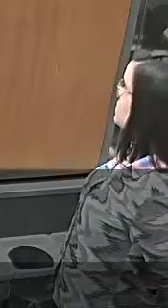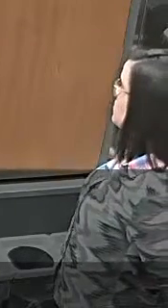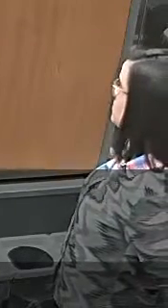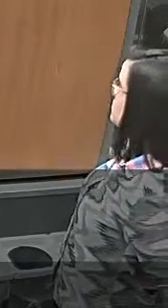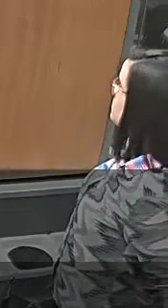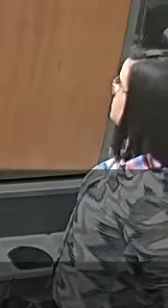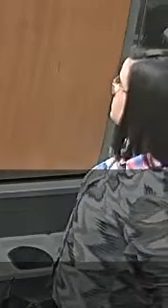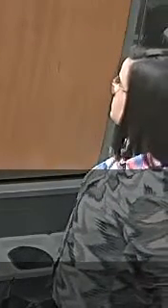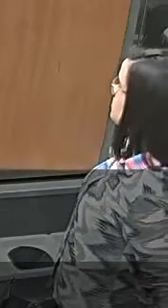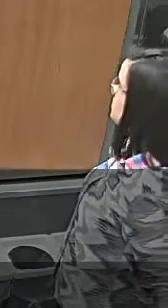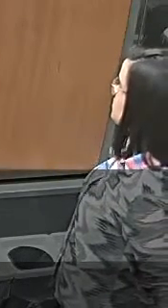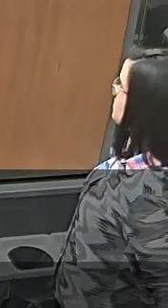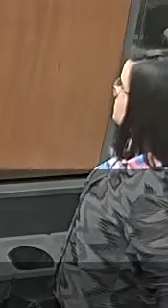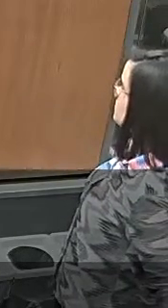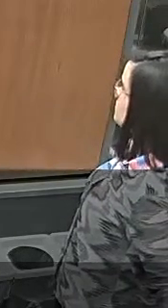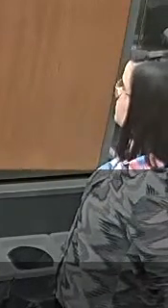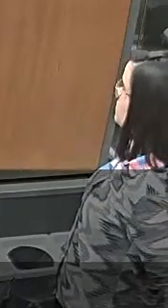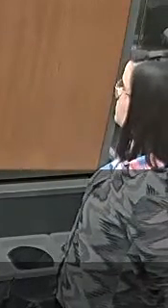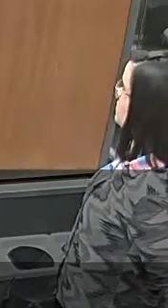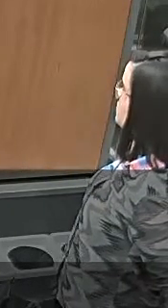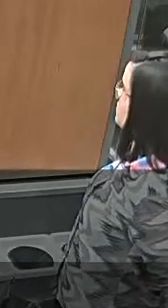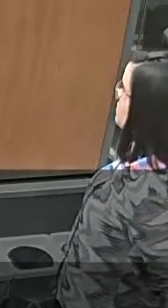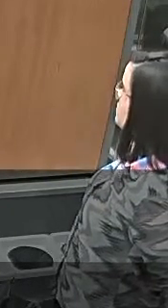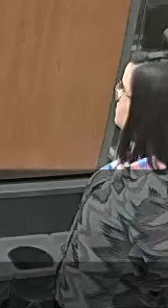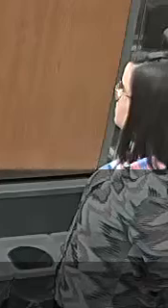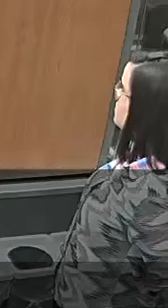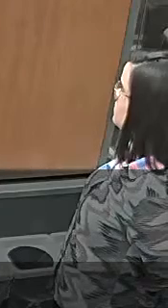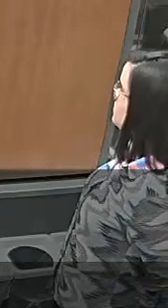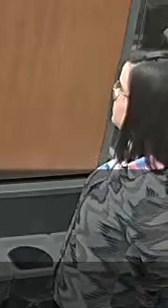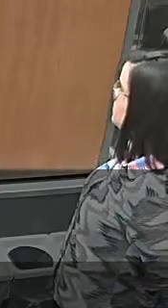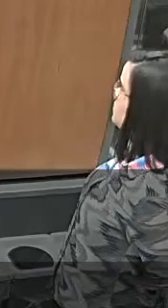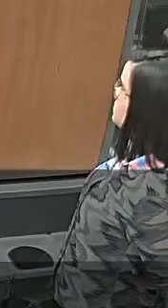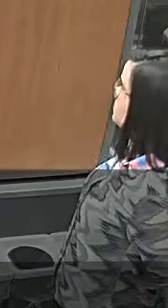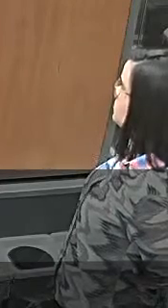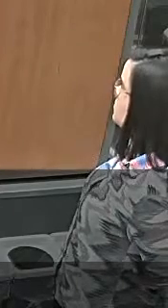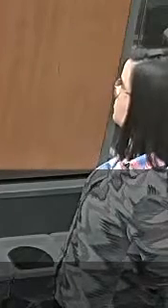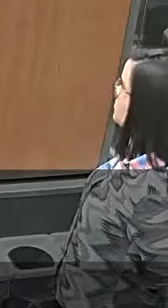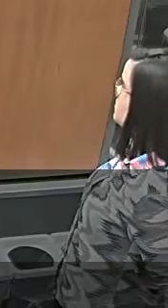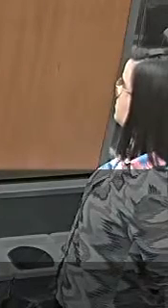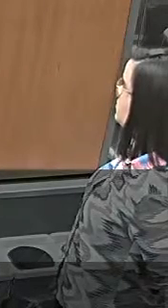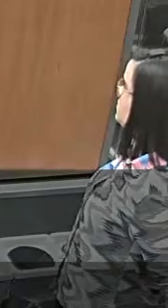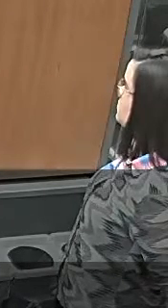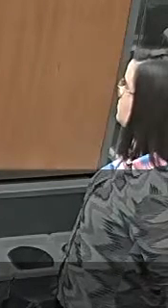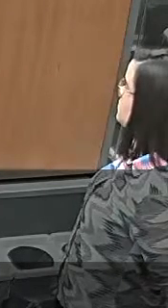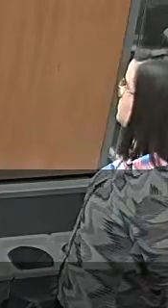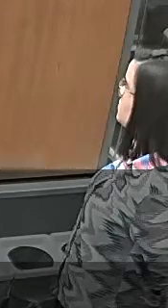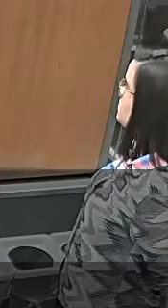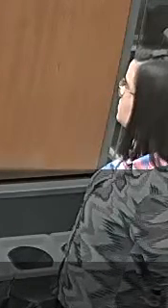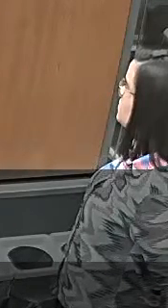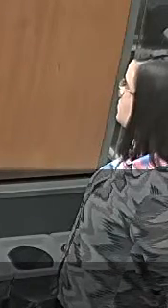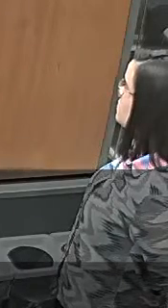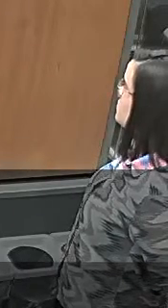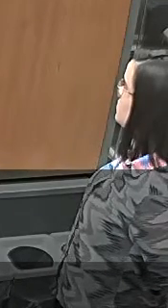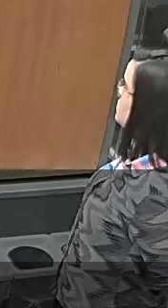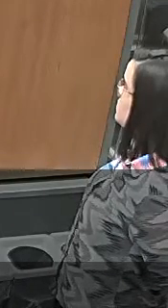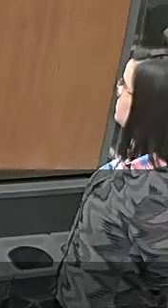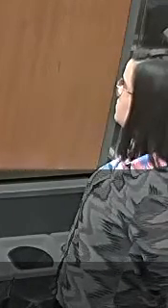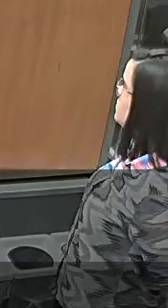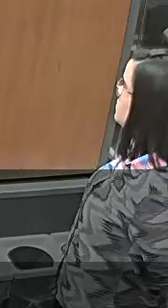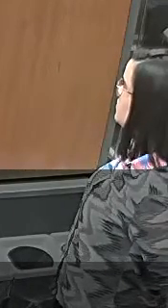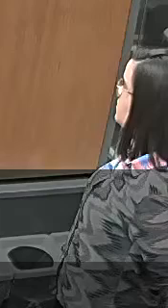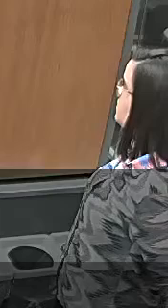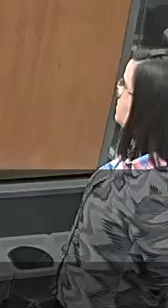Popular, deputado que é subserve, requer do assinante nos termos do artigo 100, parágrafo 5º do Regimento Interno, que seja realizada audiência pública para debater a qualidade da água oferecida pela